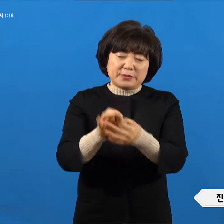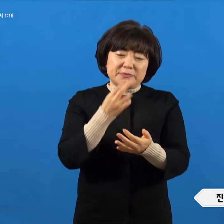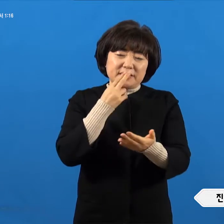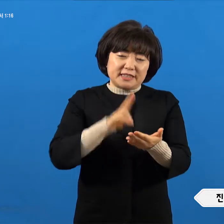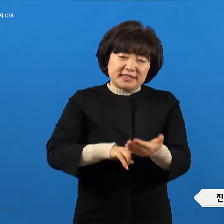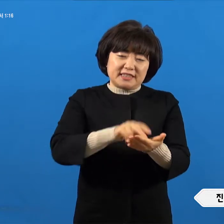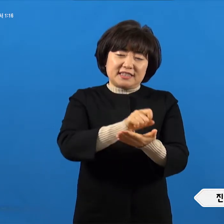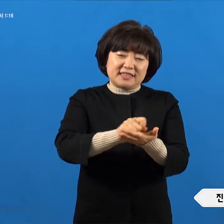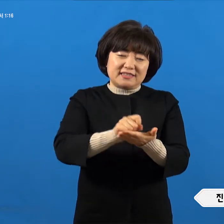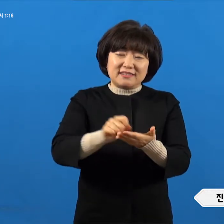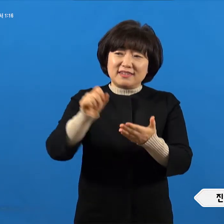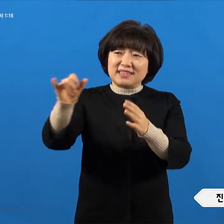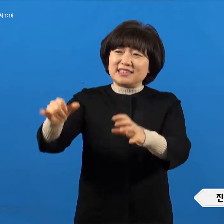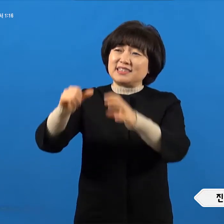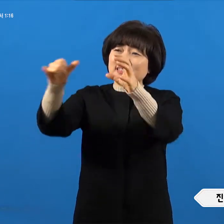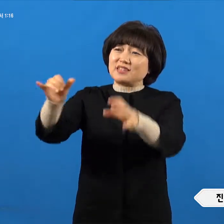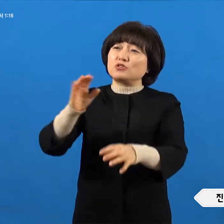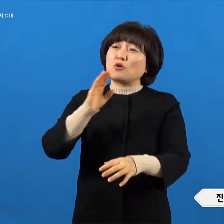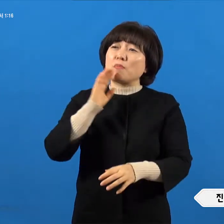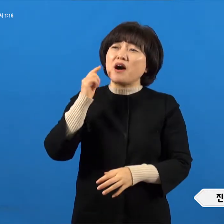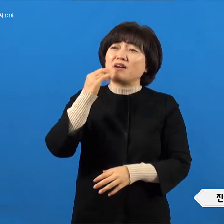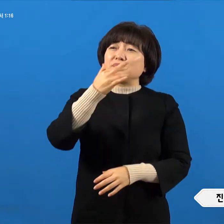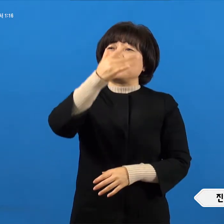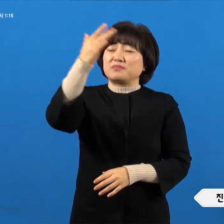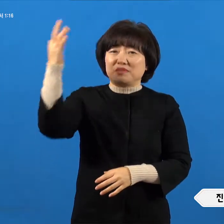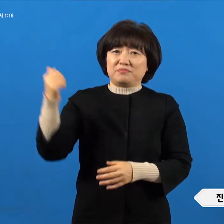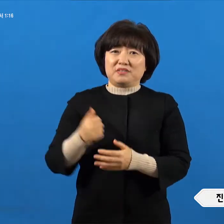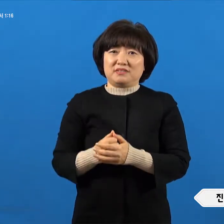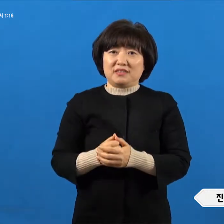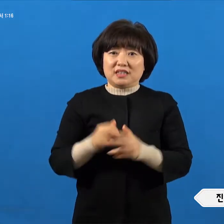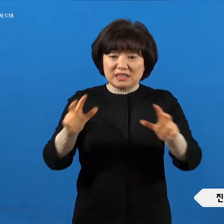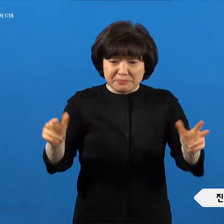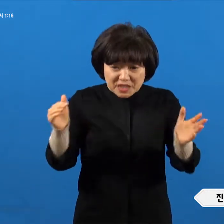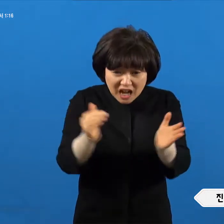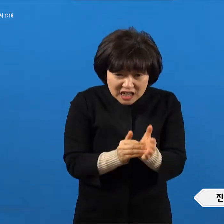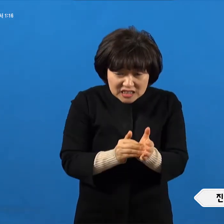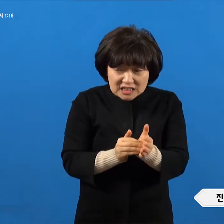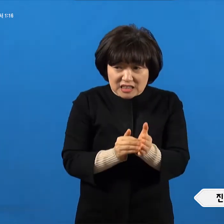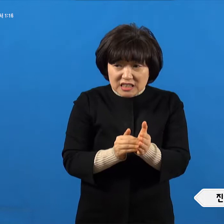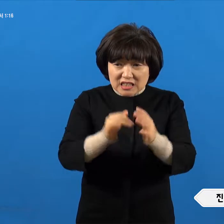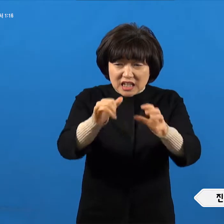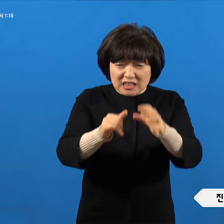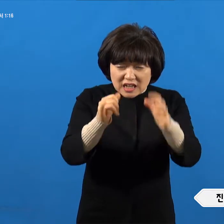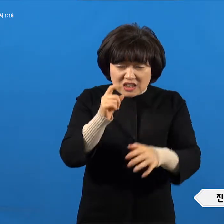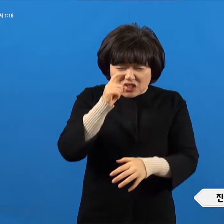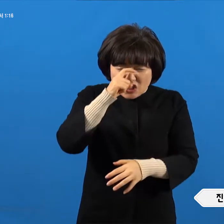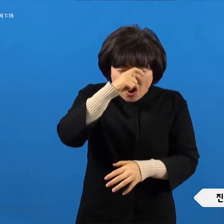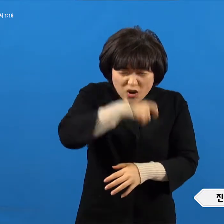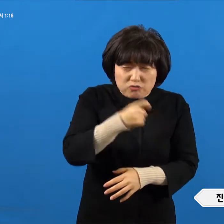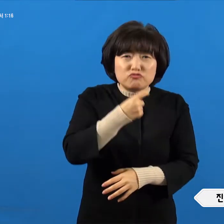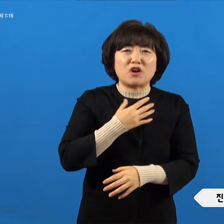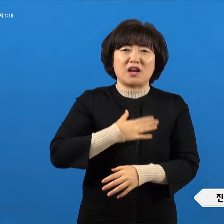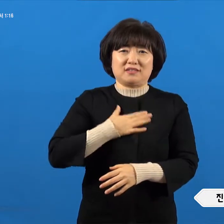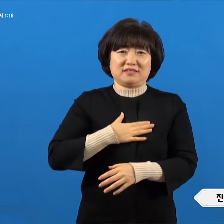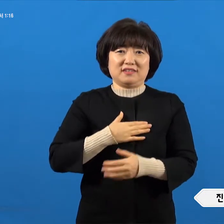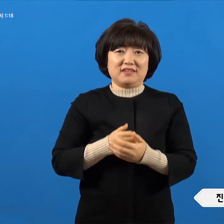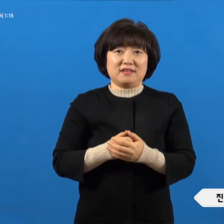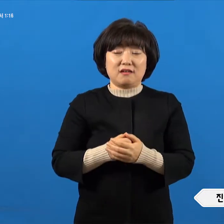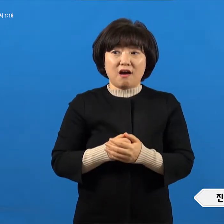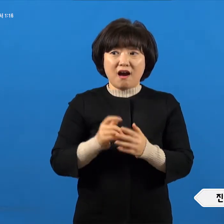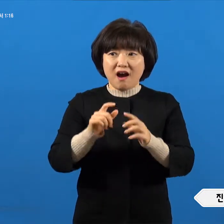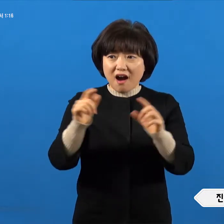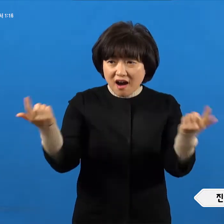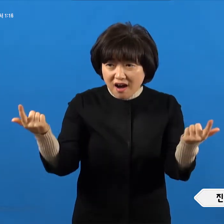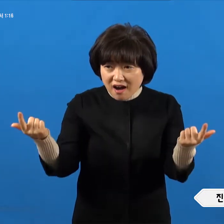썼습니다. 이 세상은 참으로 아름답습니다. 저는 이제껏 세상이 잡스럽고 더럽고 악한 줄로만 알았습니다. 그런데